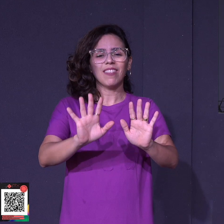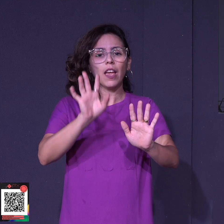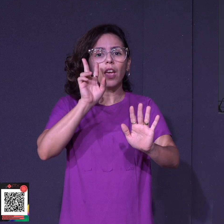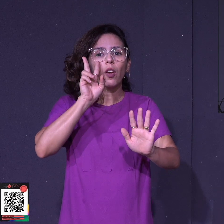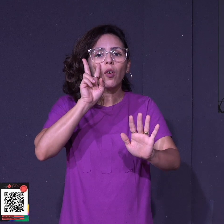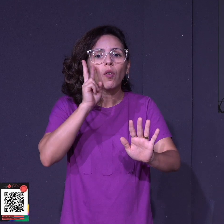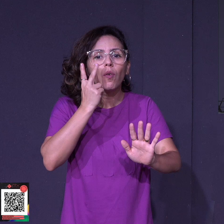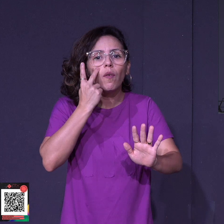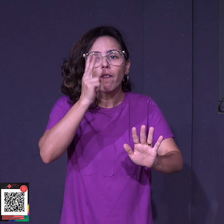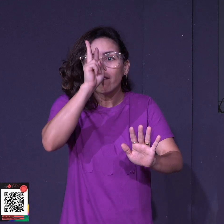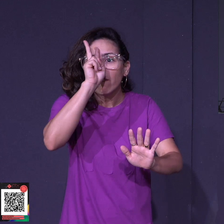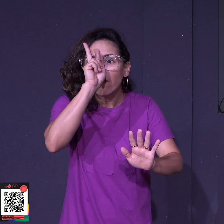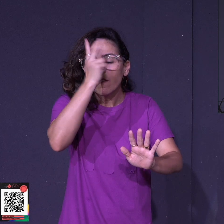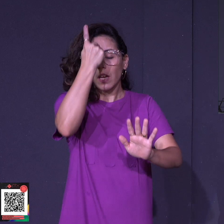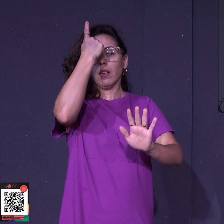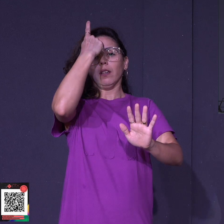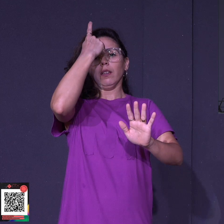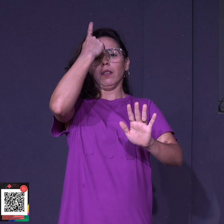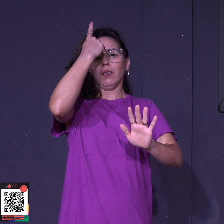conversão.